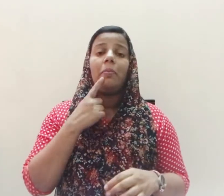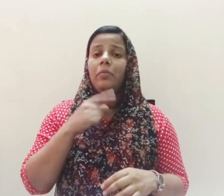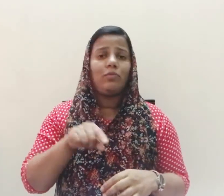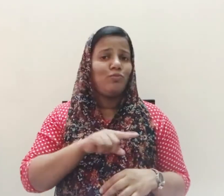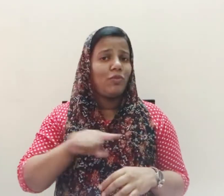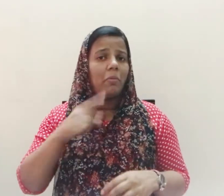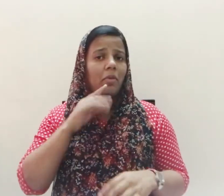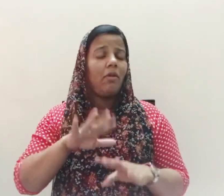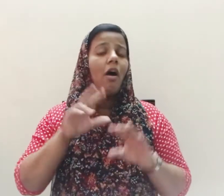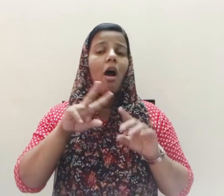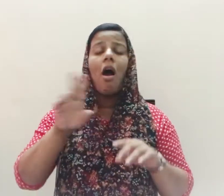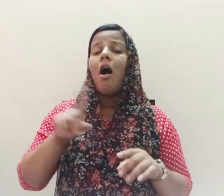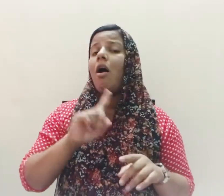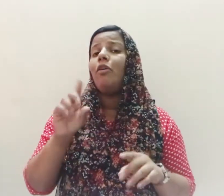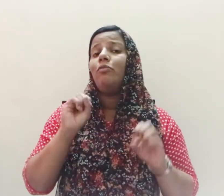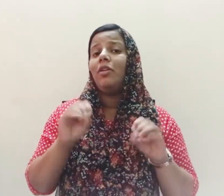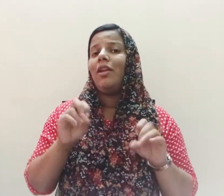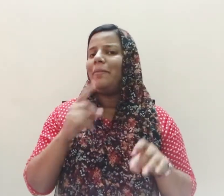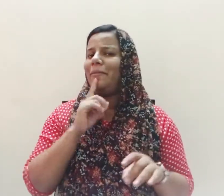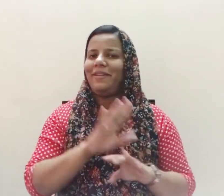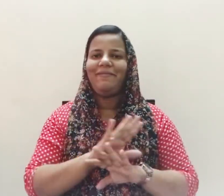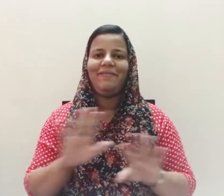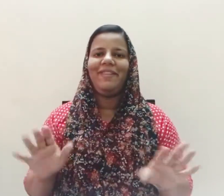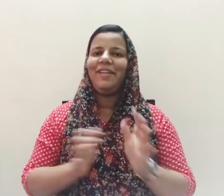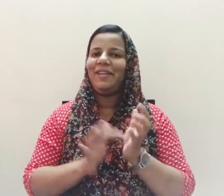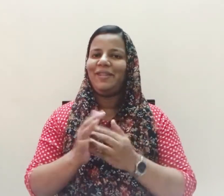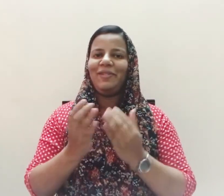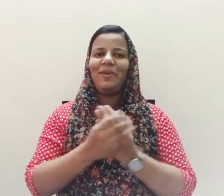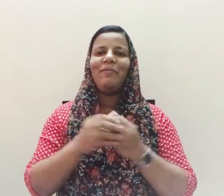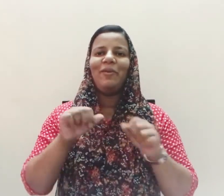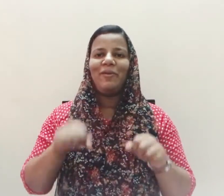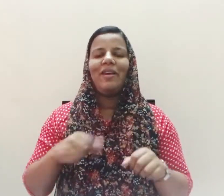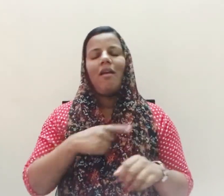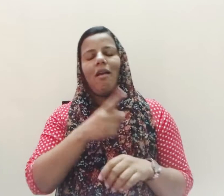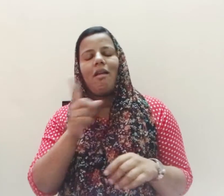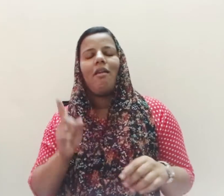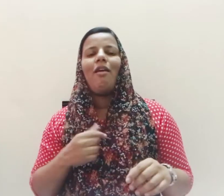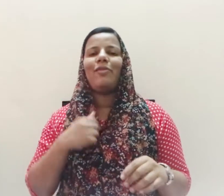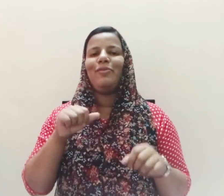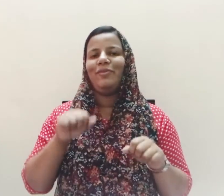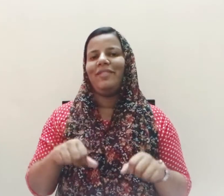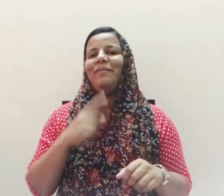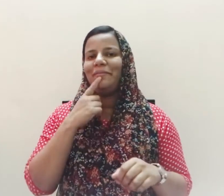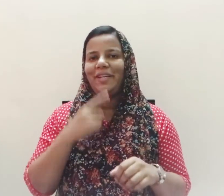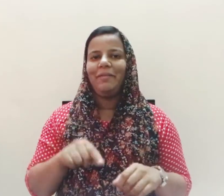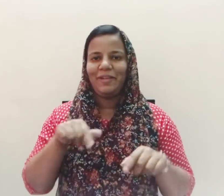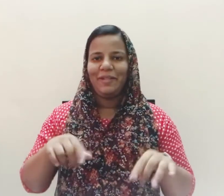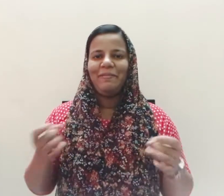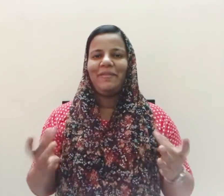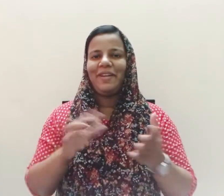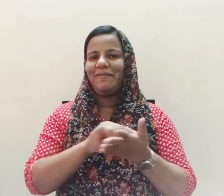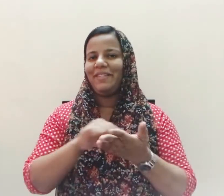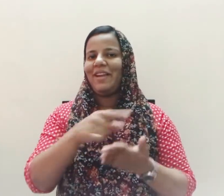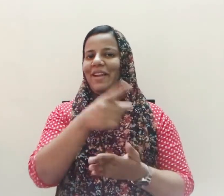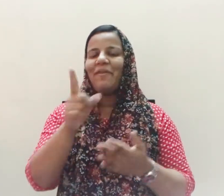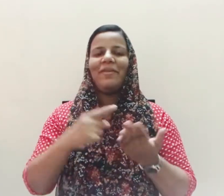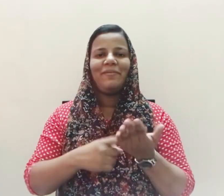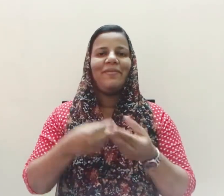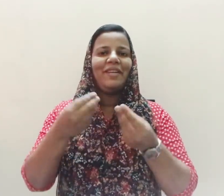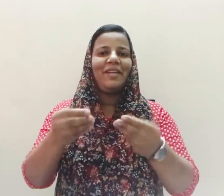എനിക്കൊന്നുമില്ല, എനിക്കാരുമില്ല എന്ന് പറയല്ലേ, എനിക്ക് യേശുവുണ്ട്, അതുകൊണ്ട് എനിക്കെല്ലാമുണ്ട്. ഈ വചനത്താൽ ഈ പകൽക്കാലം കർത്താവ് നിങ്ങളെ സഹായിക്കട്ടെ,